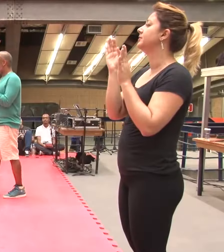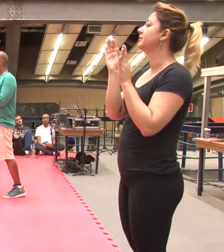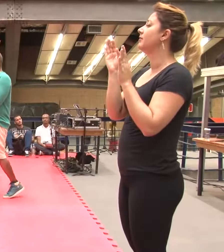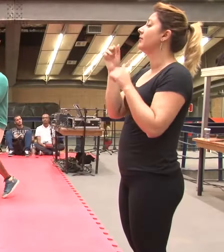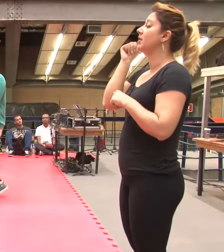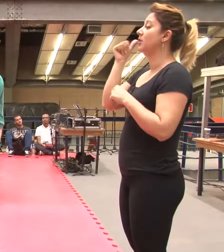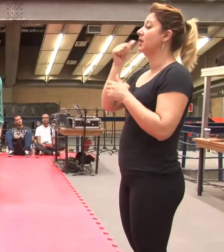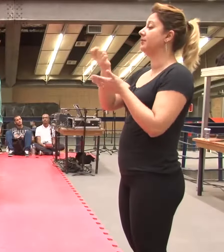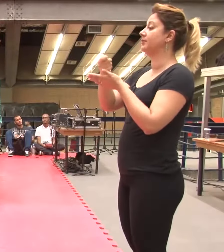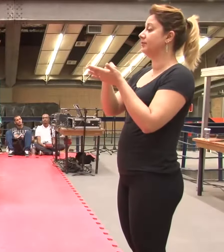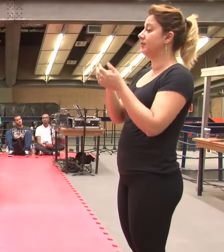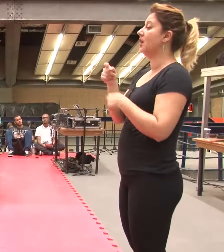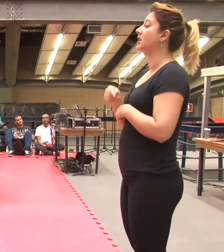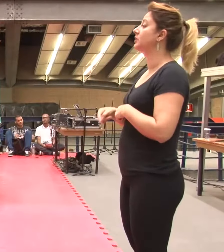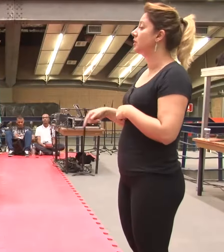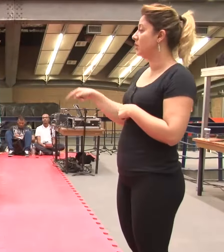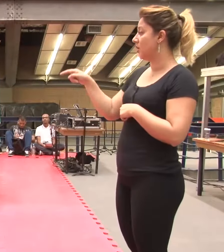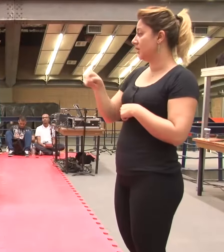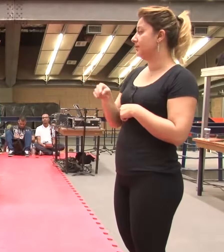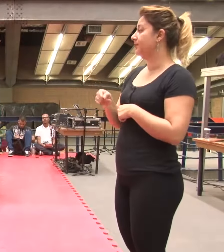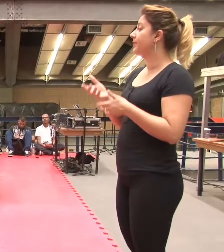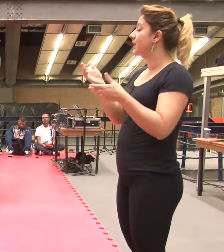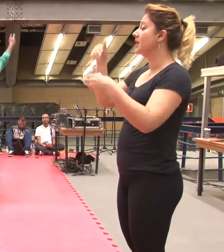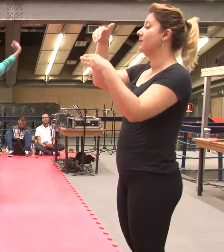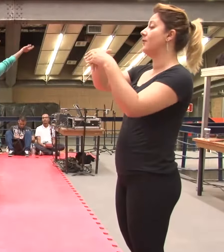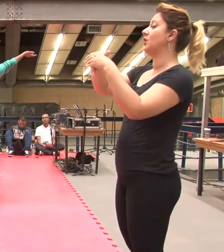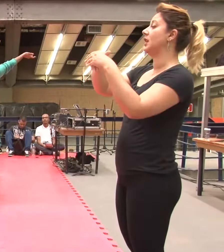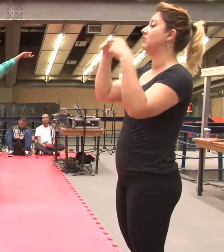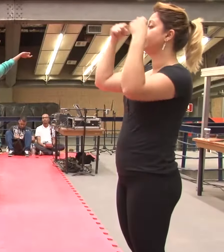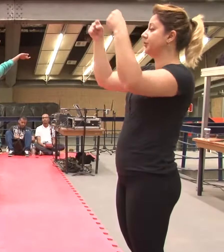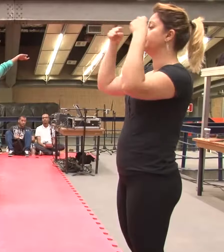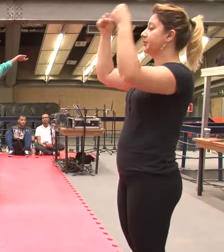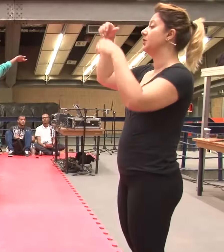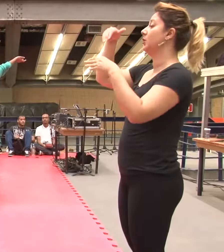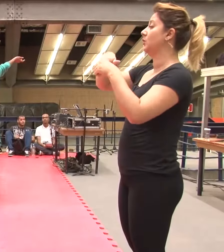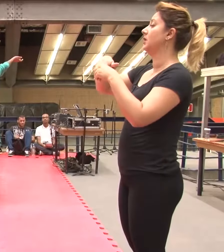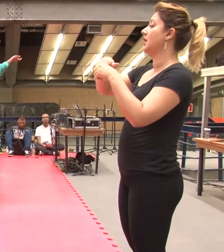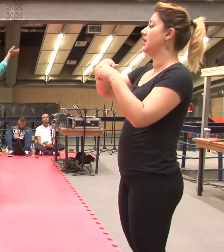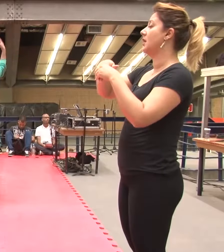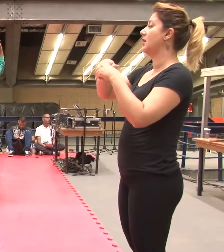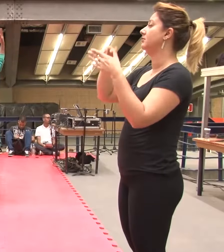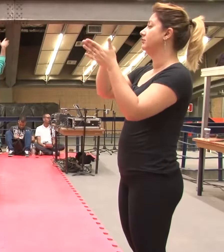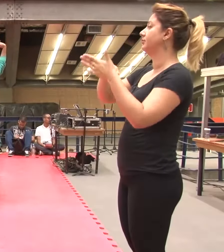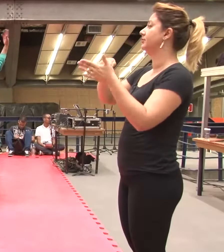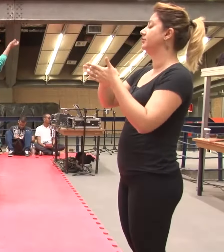perguntando, nós somos, a gente quer votar na virada do século XVIII para o século XIX,